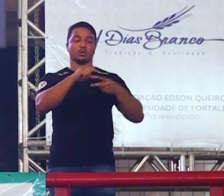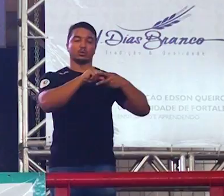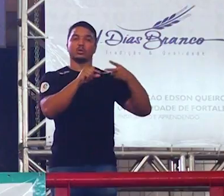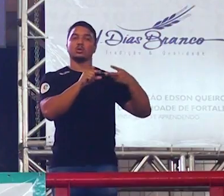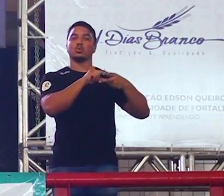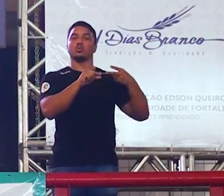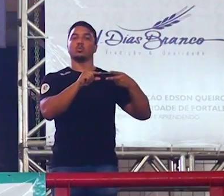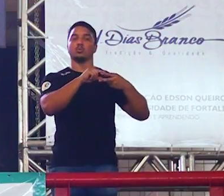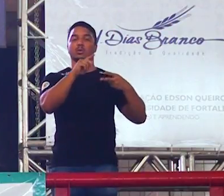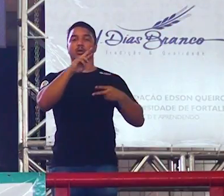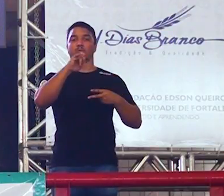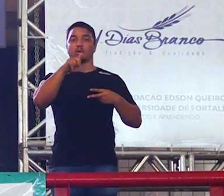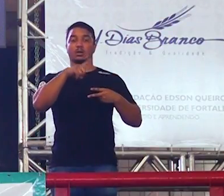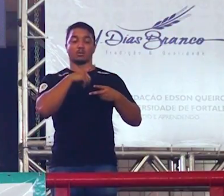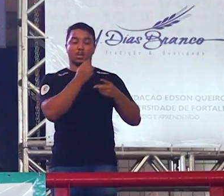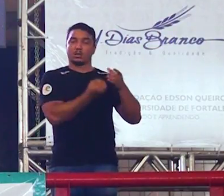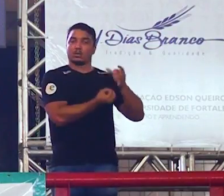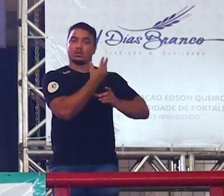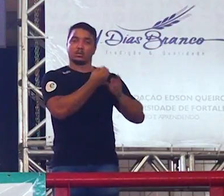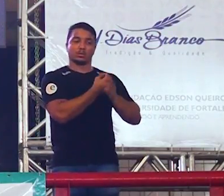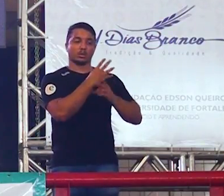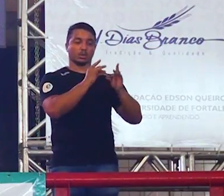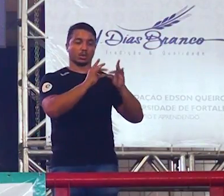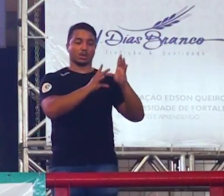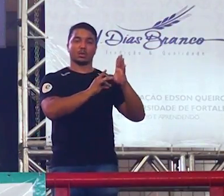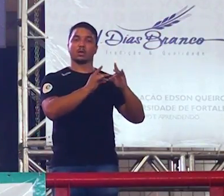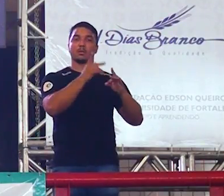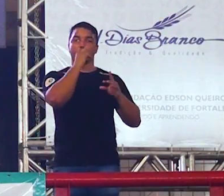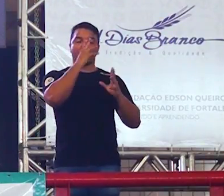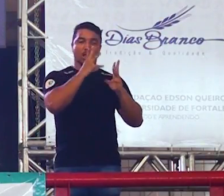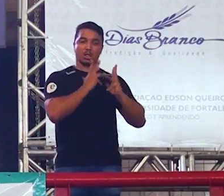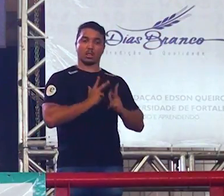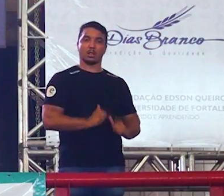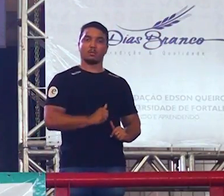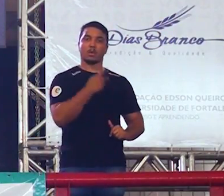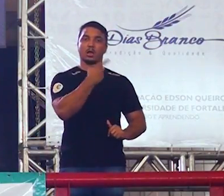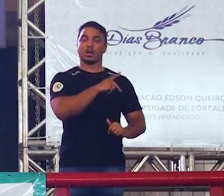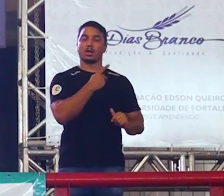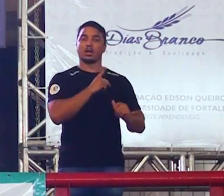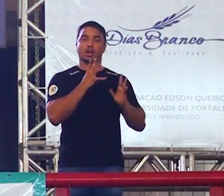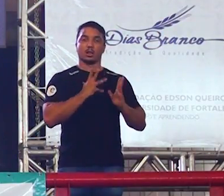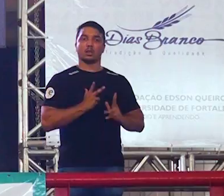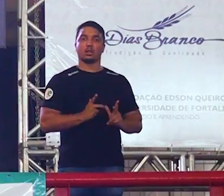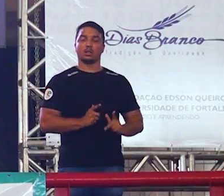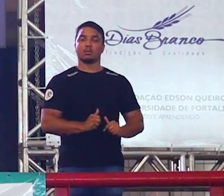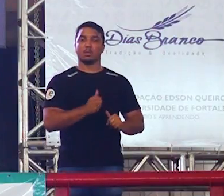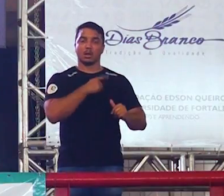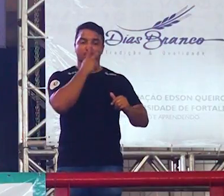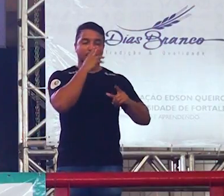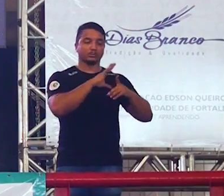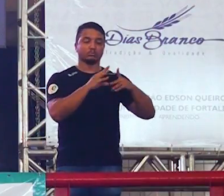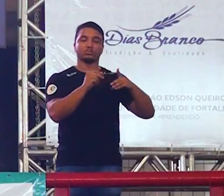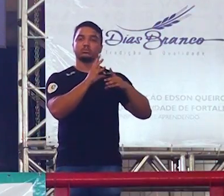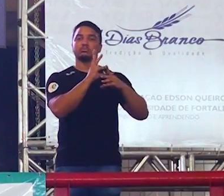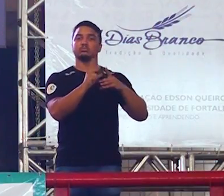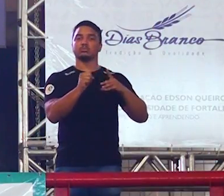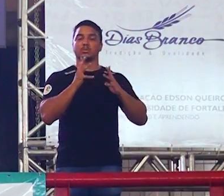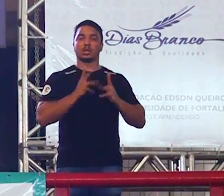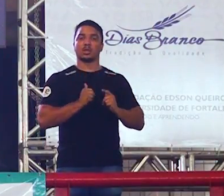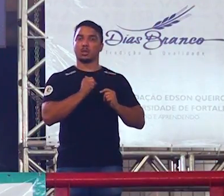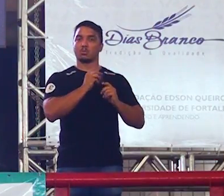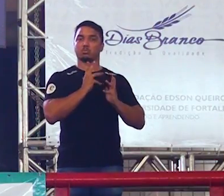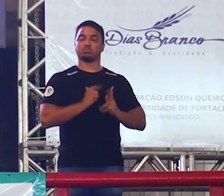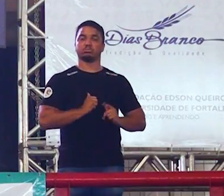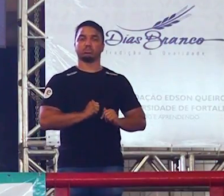o líquido pré-ejaculatório, cuja função é limpar a uretra, para que esse sêmen ele possa sair